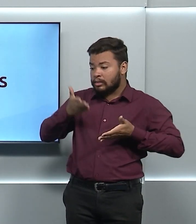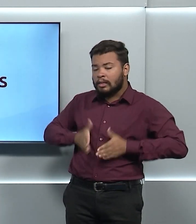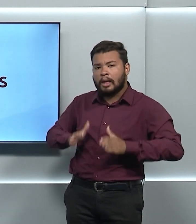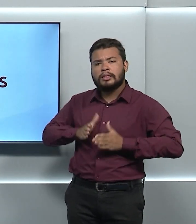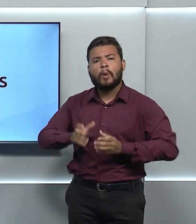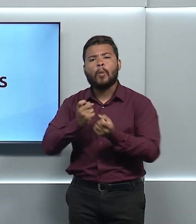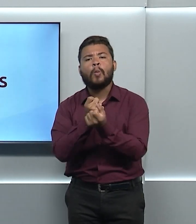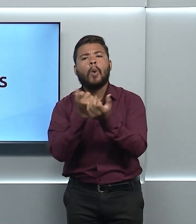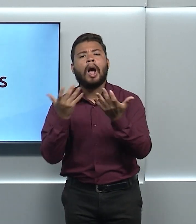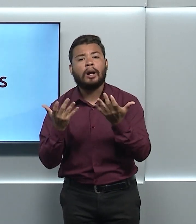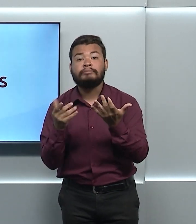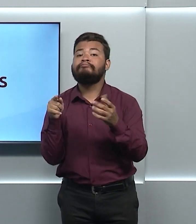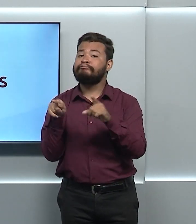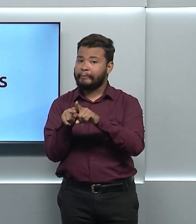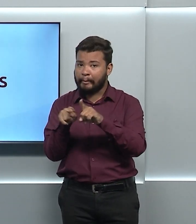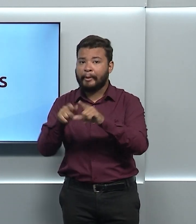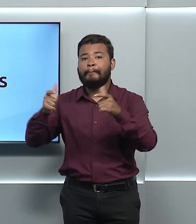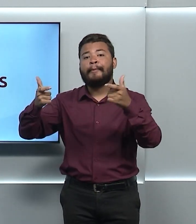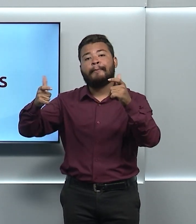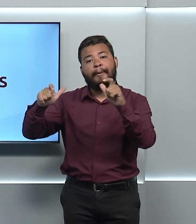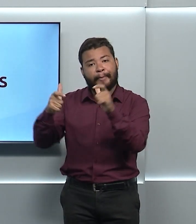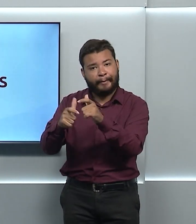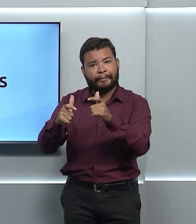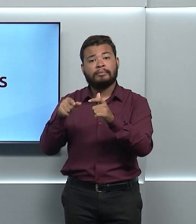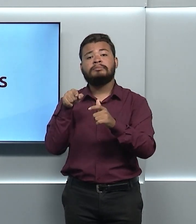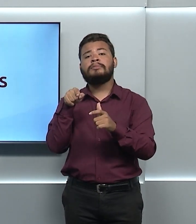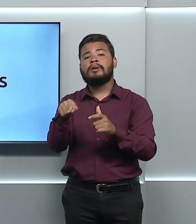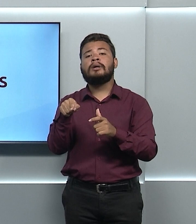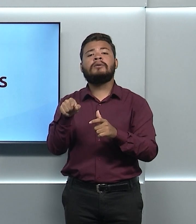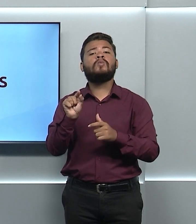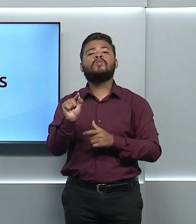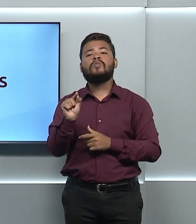eles também caíram e atingiram o